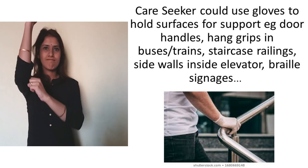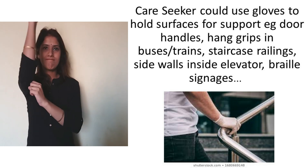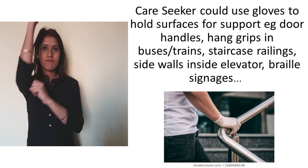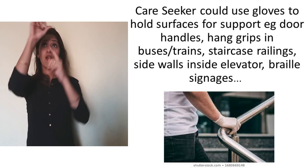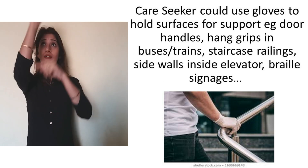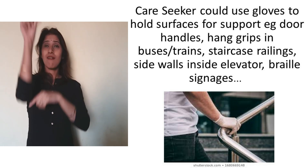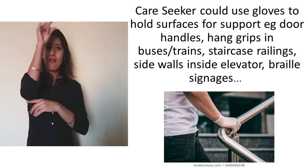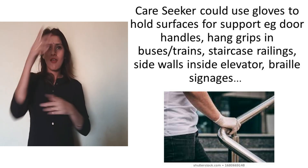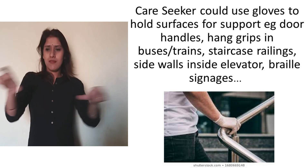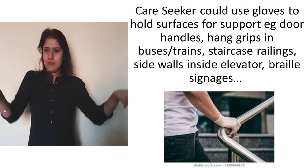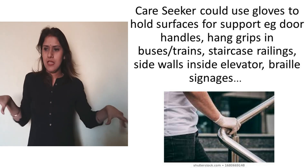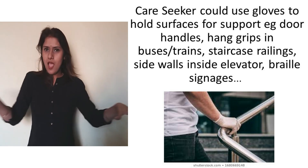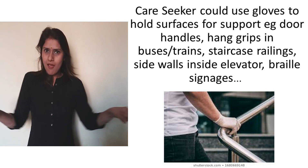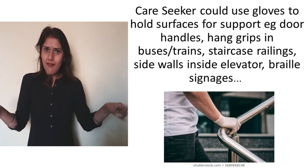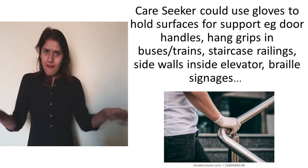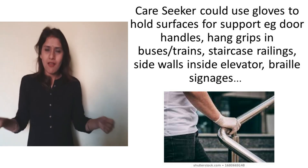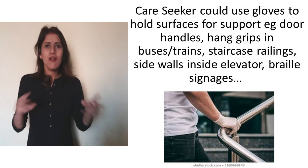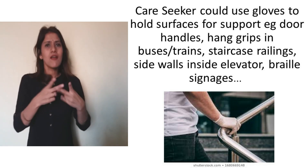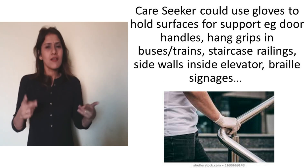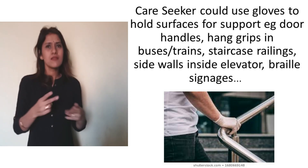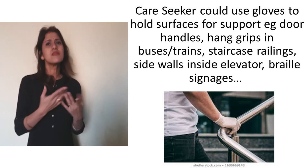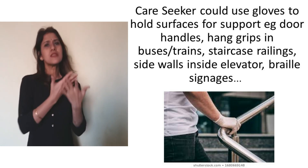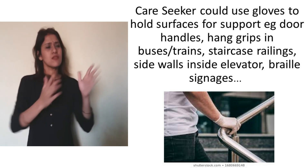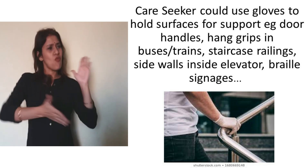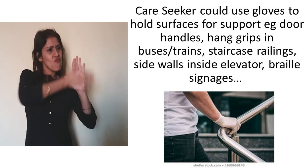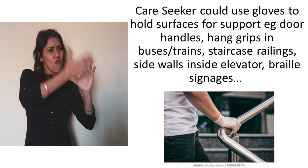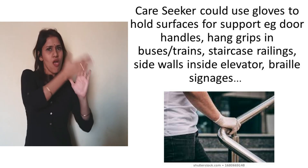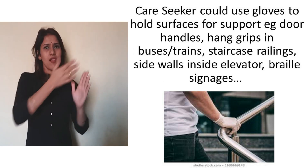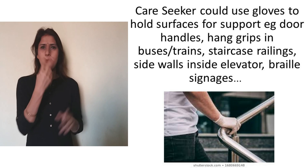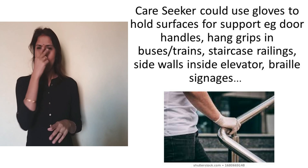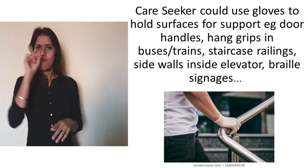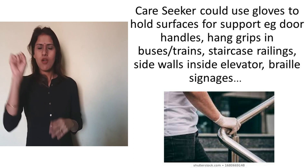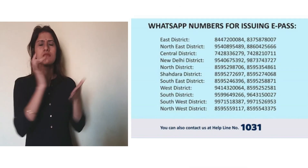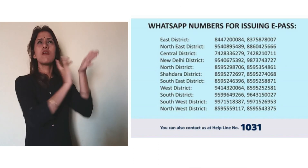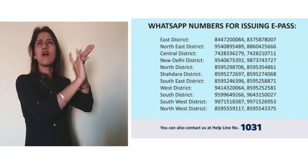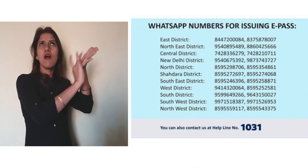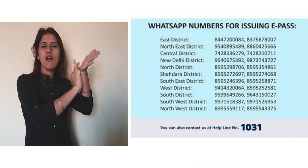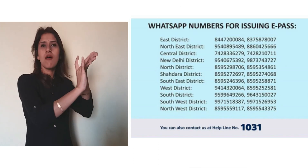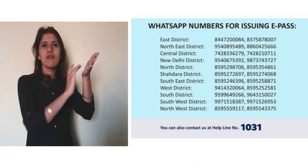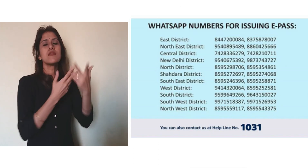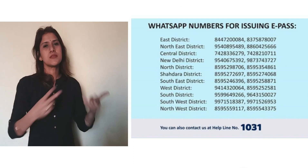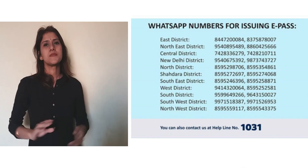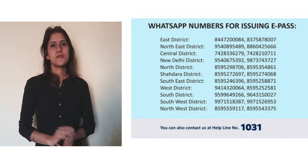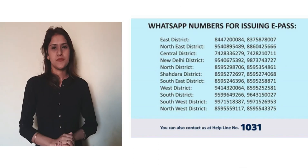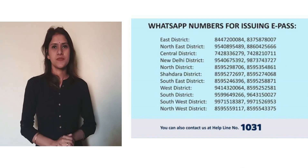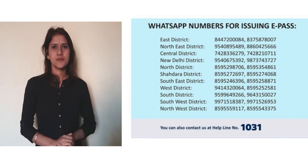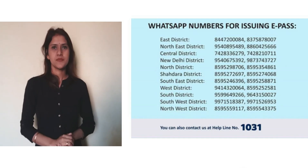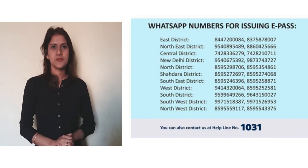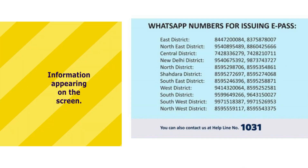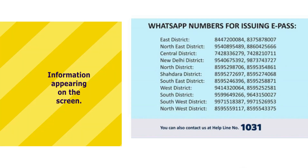हैंडल, हैंडरेल, लिफ्ट के अंदर साइड की दीवारें, ब्रेल साइनेज इत्यादि।